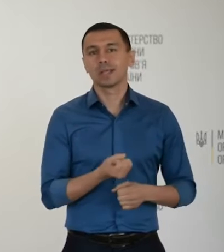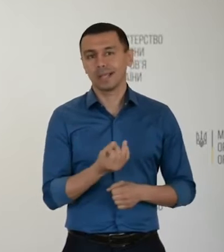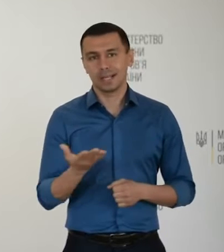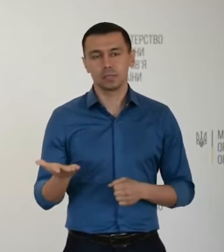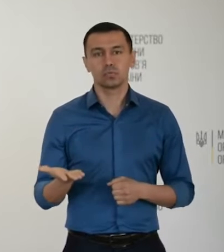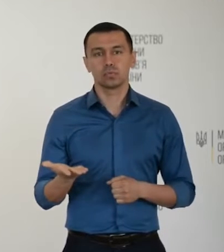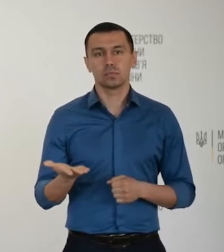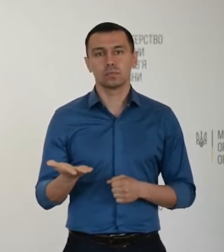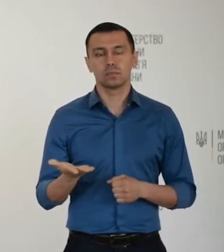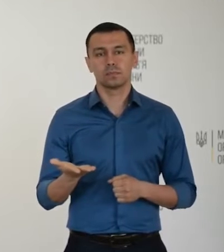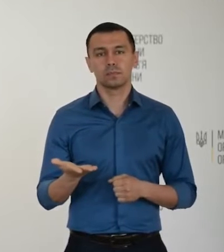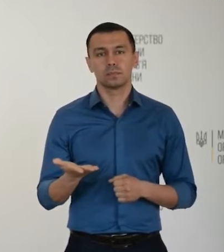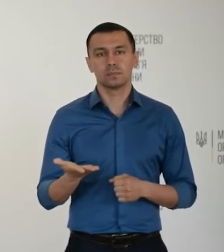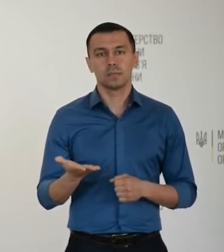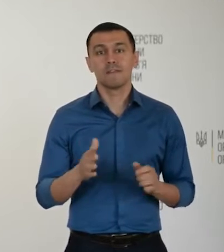кількістю